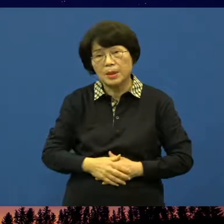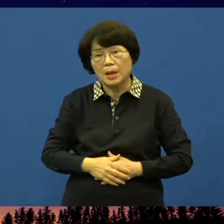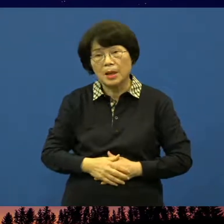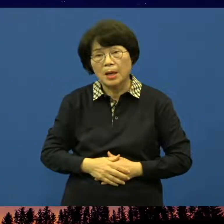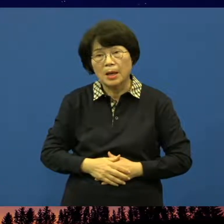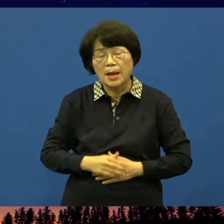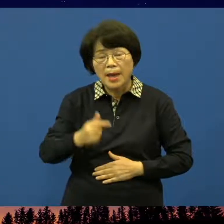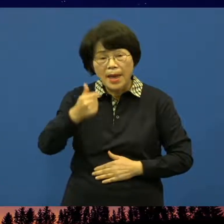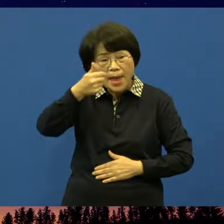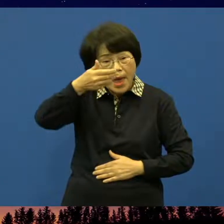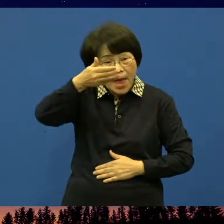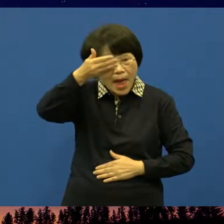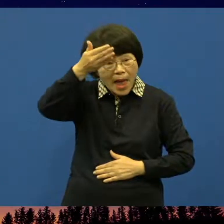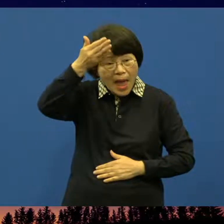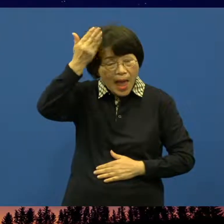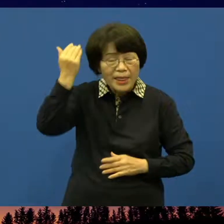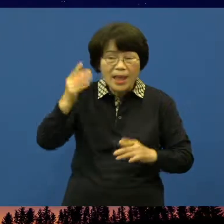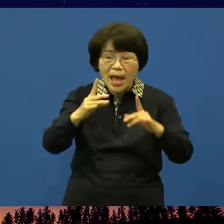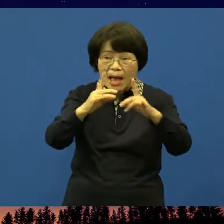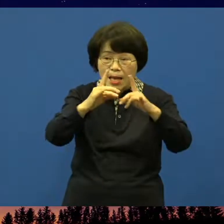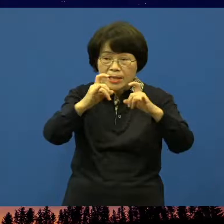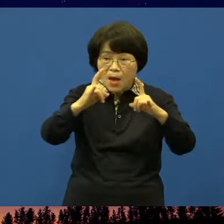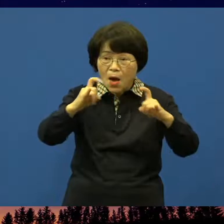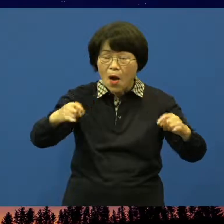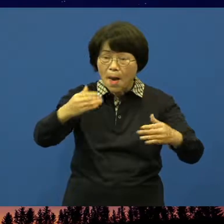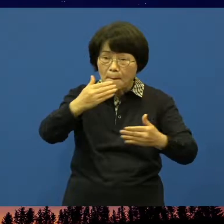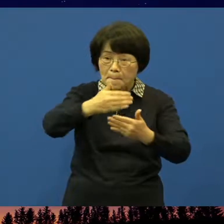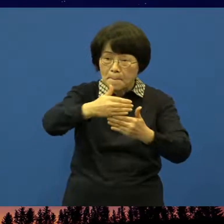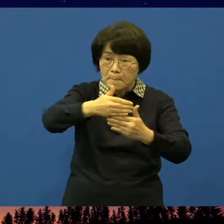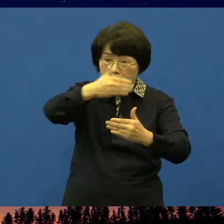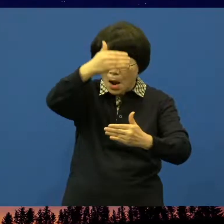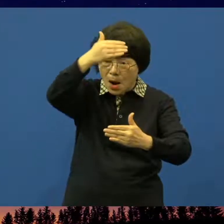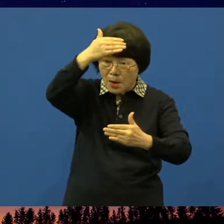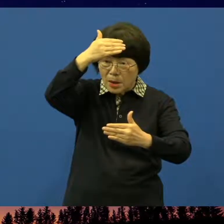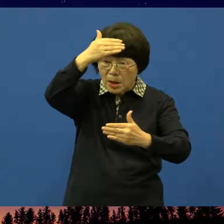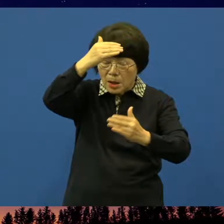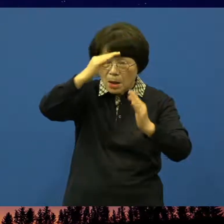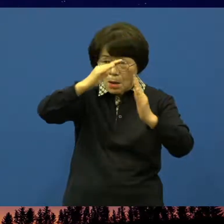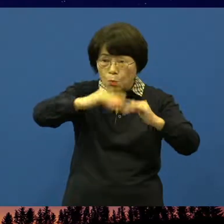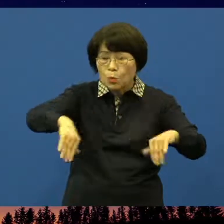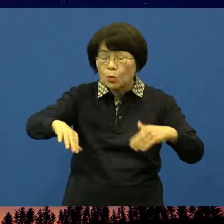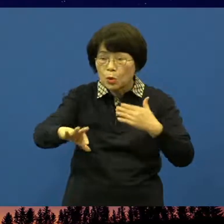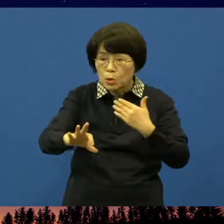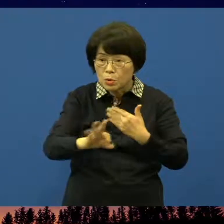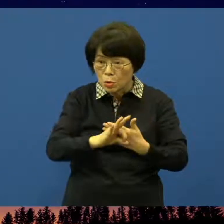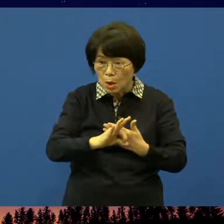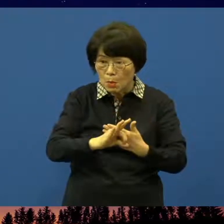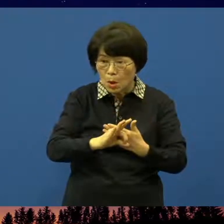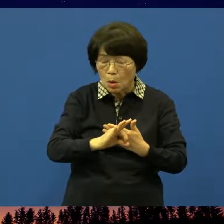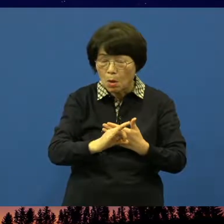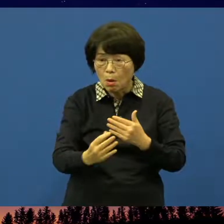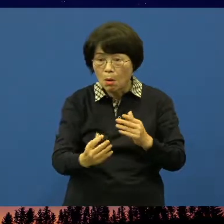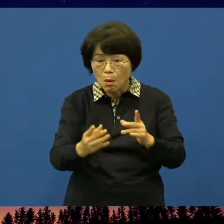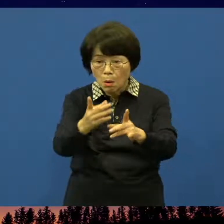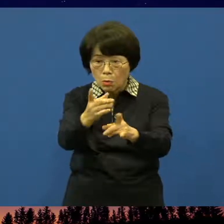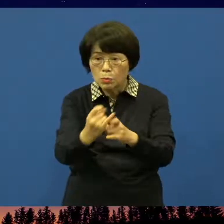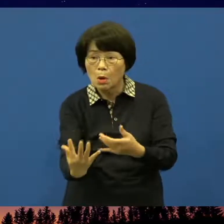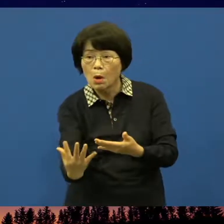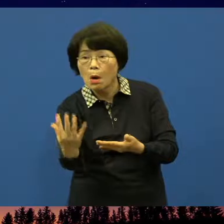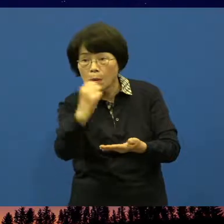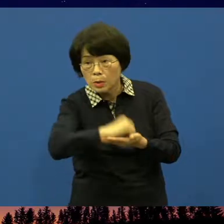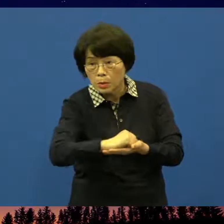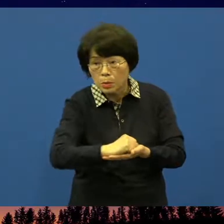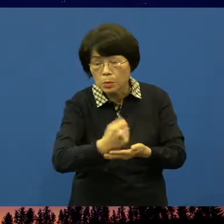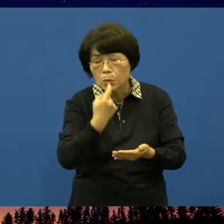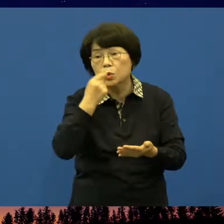여러분, 옛날에 성읍이 무너지고 성벽이 다 없으면 어떻게 돼요? 완전 무방비예요. 무방비. 벽이 없어요. 성벽이